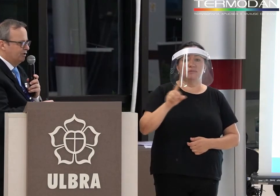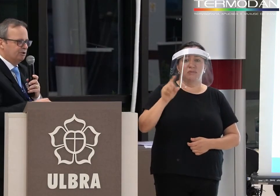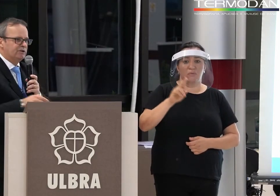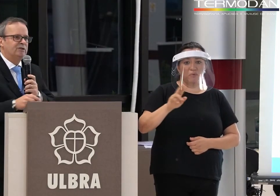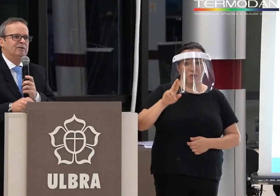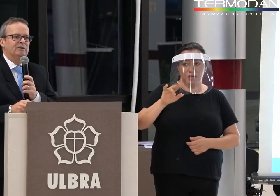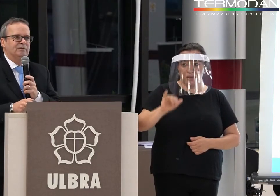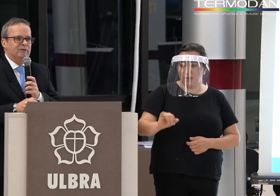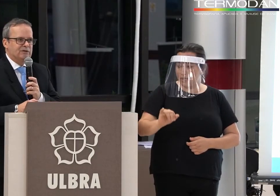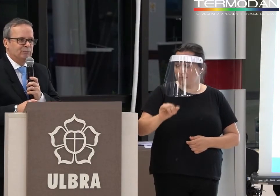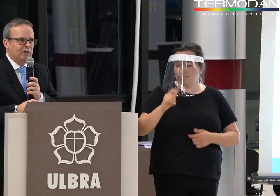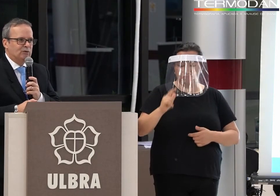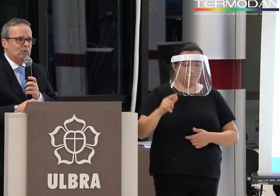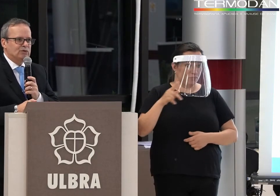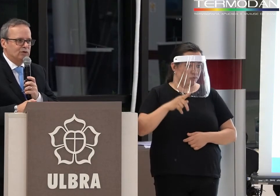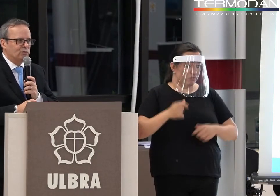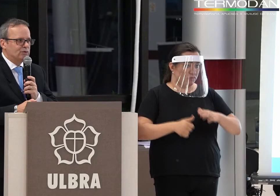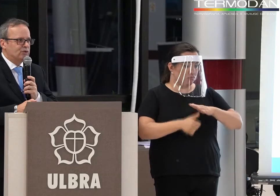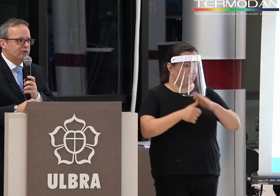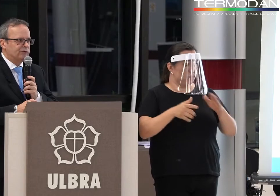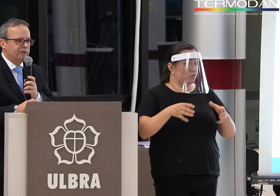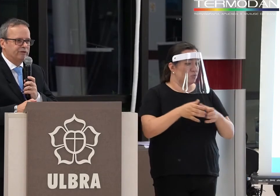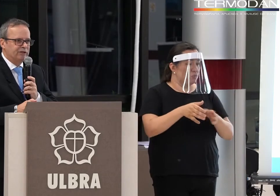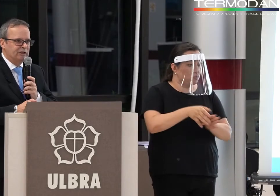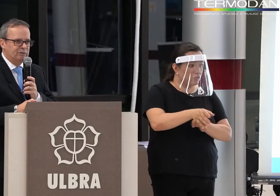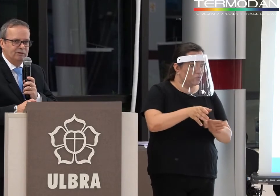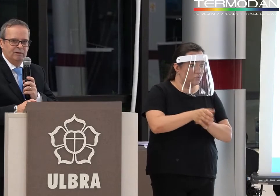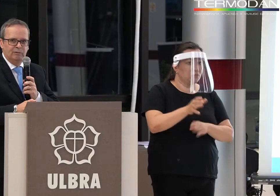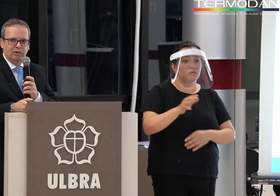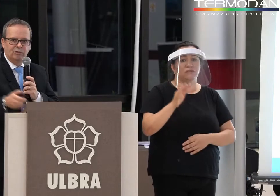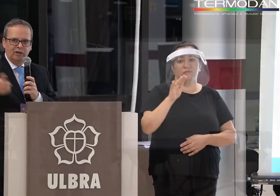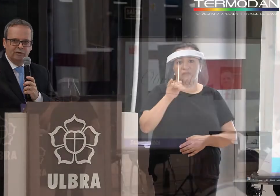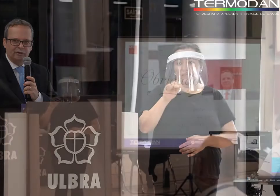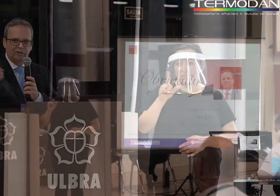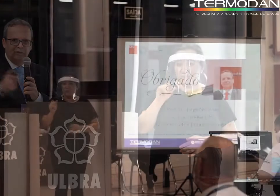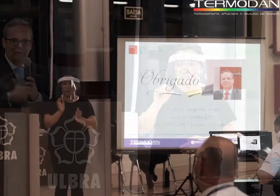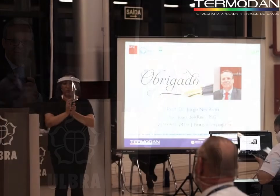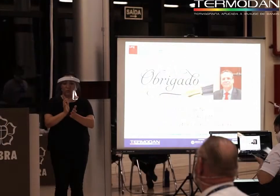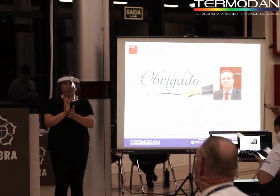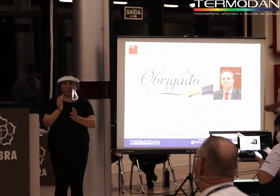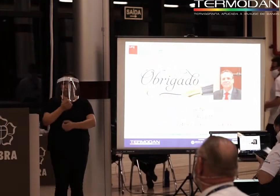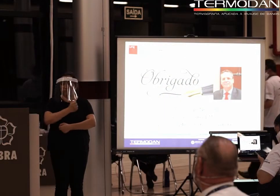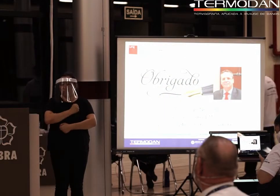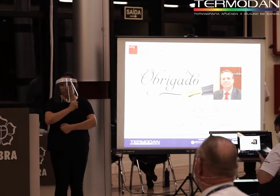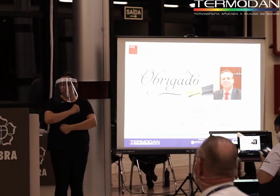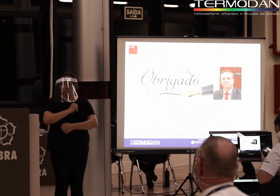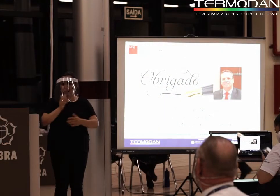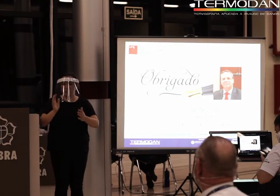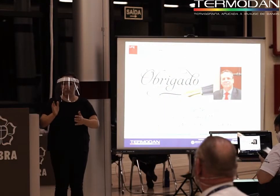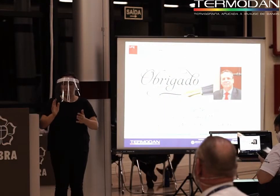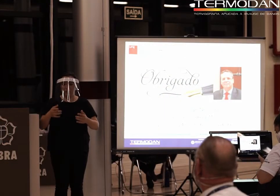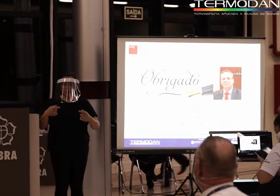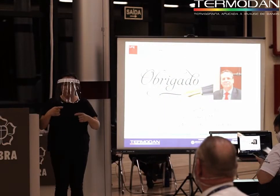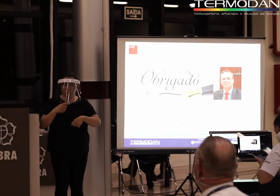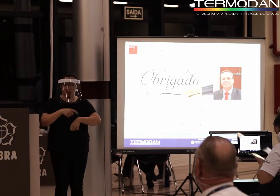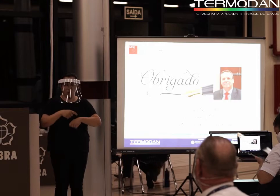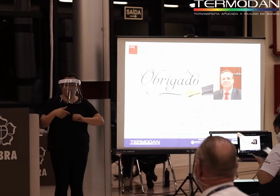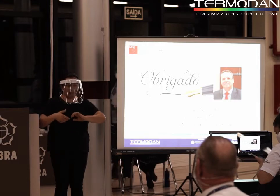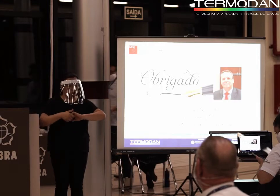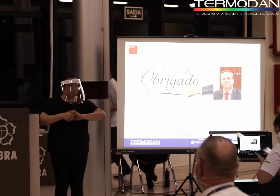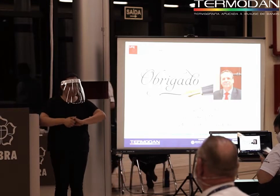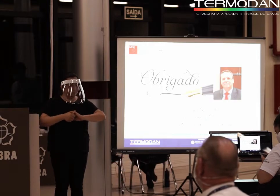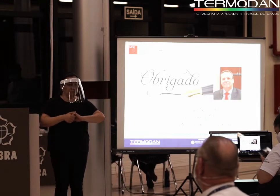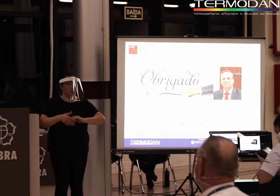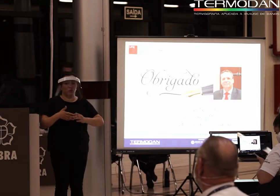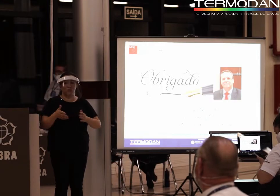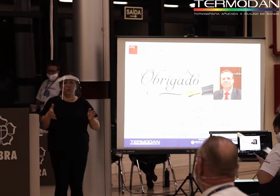a honra de fazer parte do Conselho Consultivo da FENEM. Marco Aurélio, já te dei um abraço aqui na hora que eu fiz a abertura, né? Então,